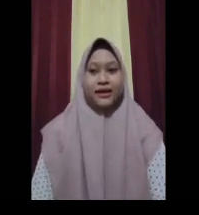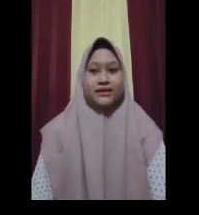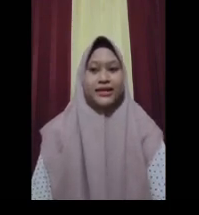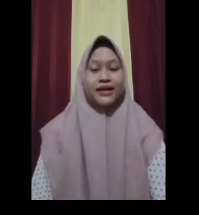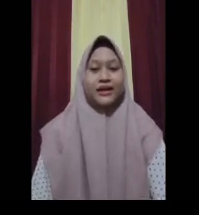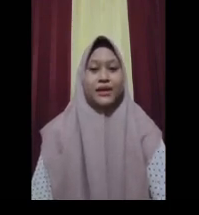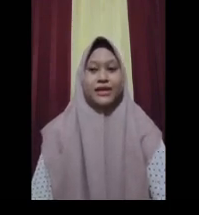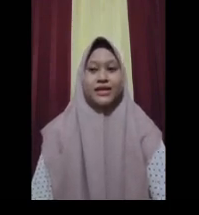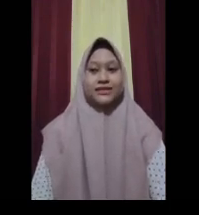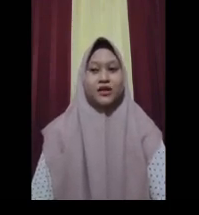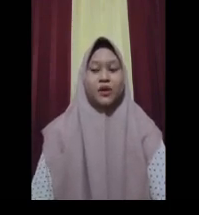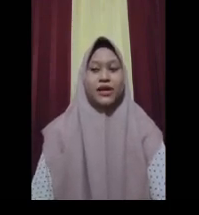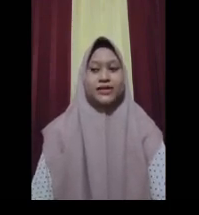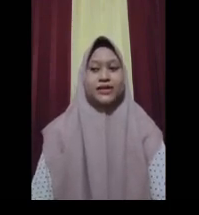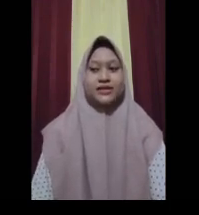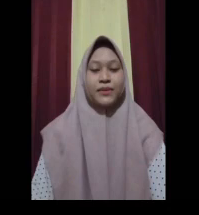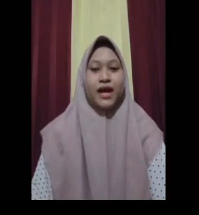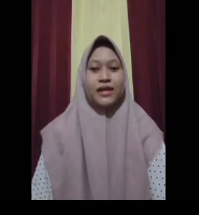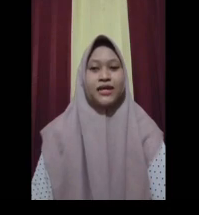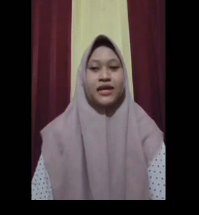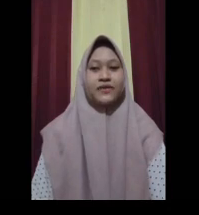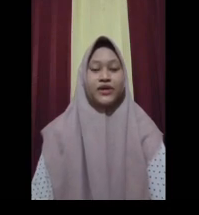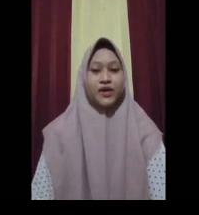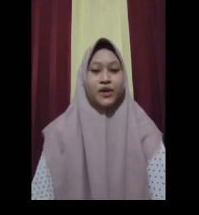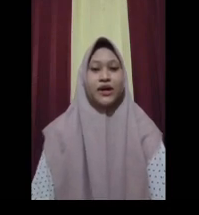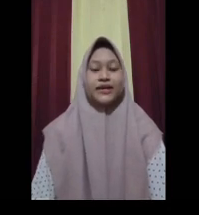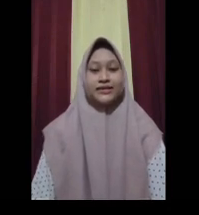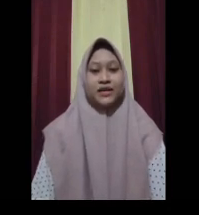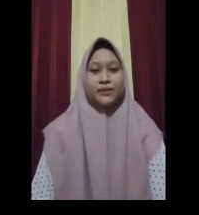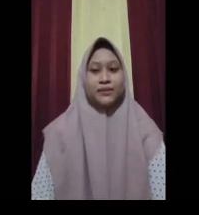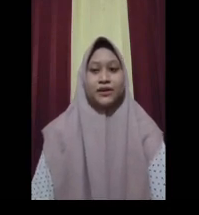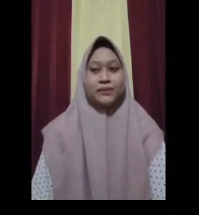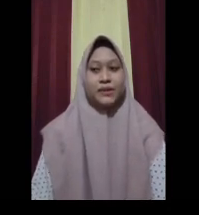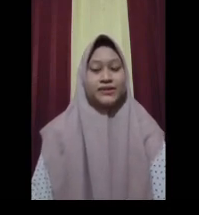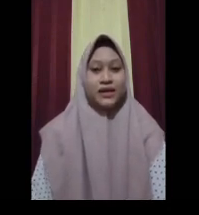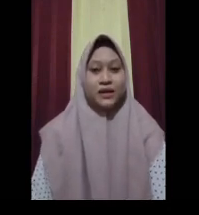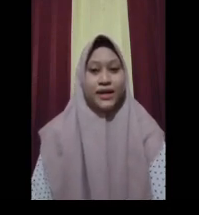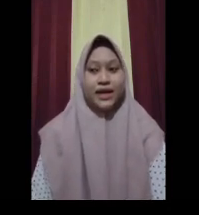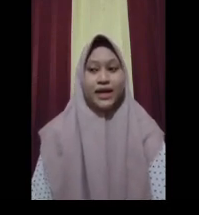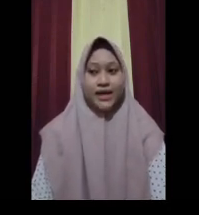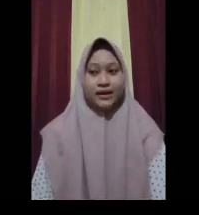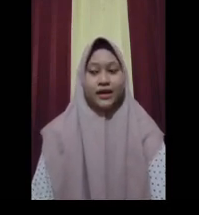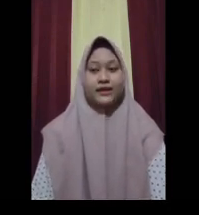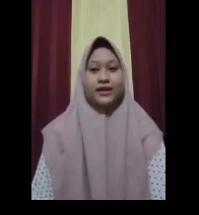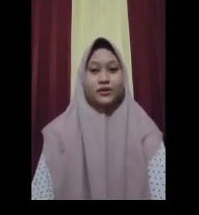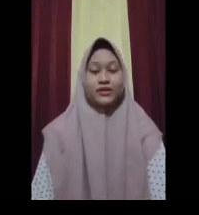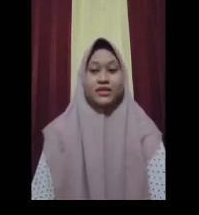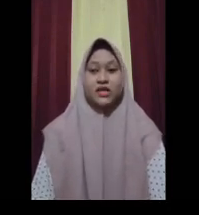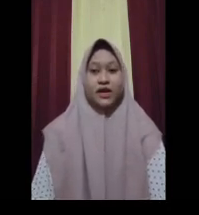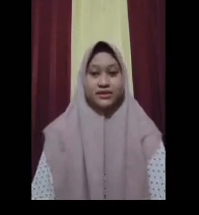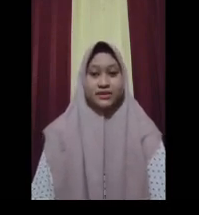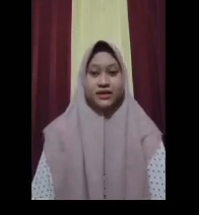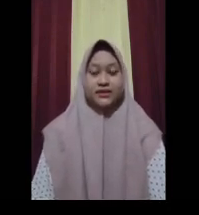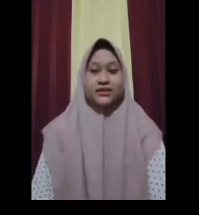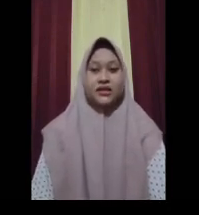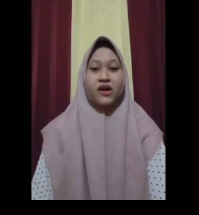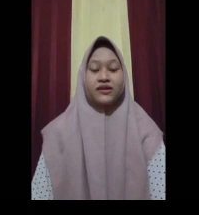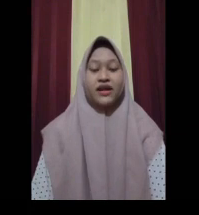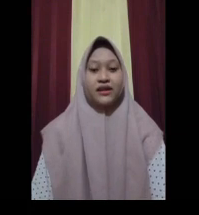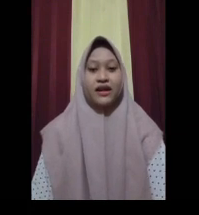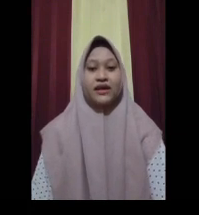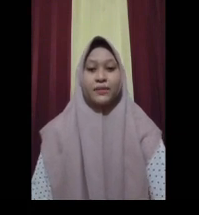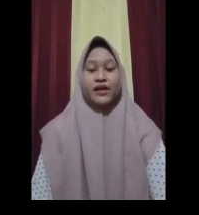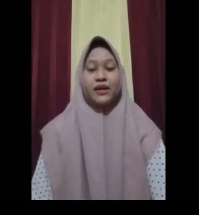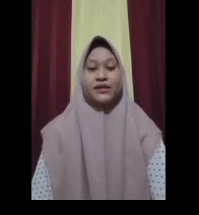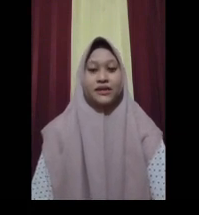SMP. Saya akan menganalisa komunikasi Islam yang ada di dalam video yang sedang berbicara kepada khalayak, yaitu Jacinda Arden. Jacinda